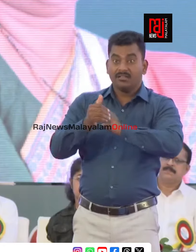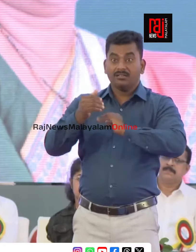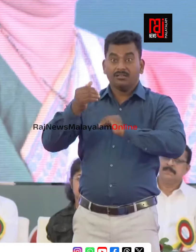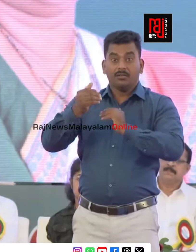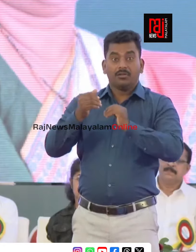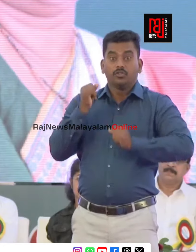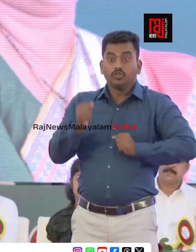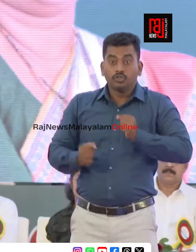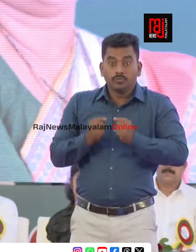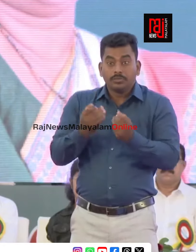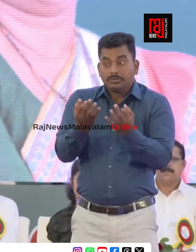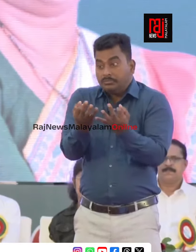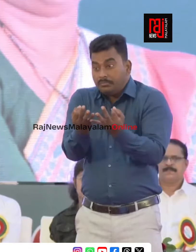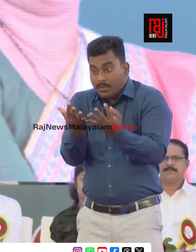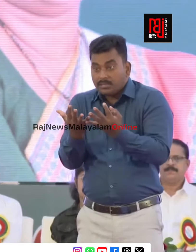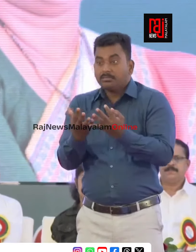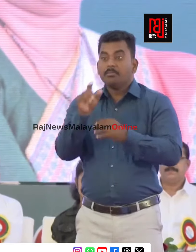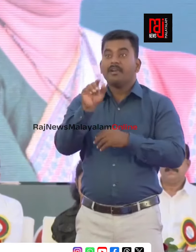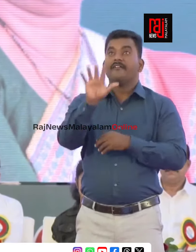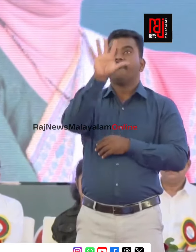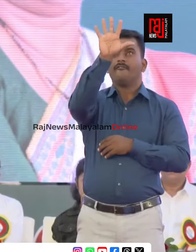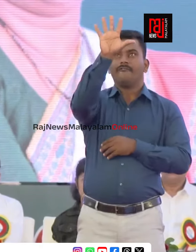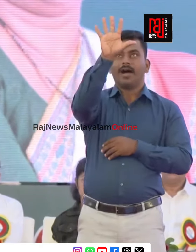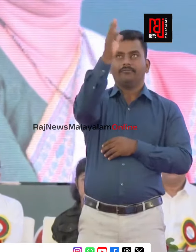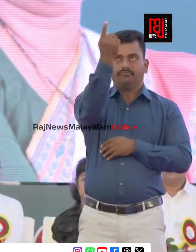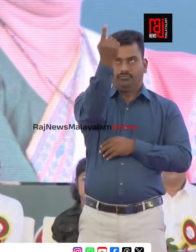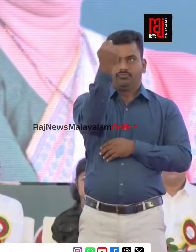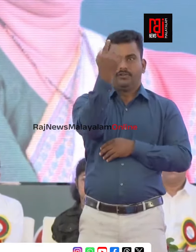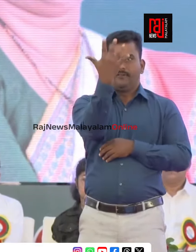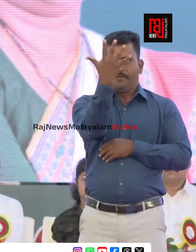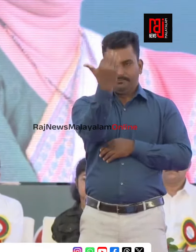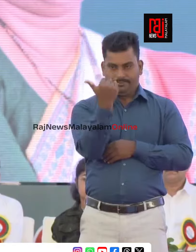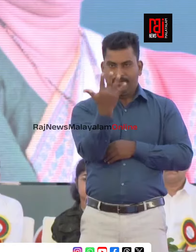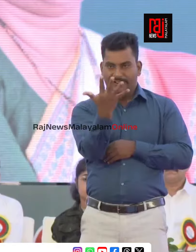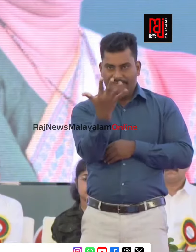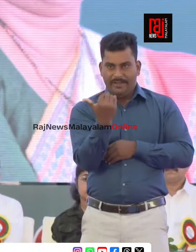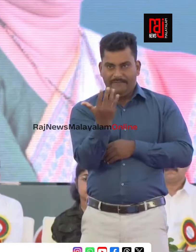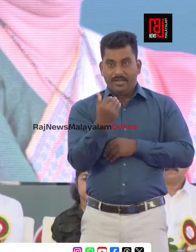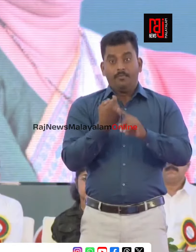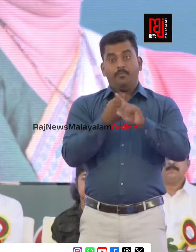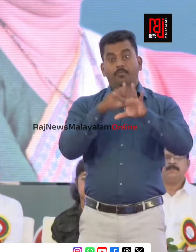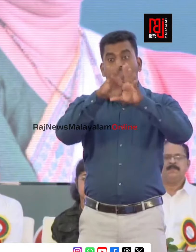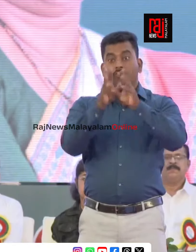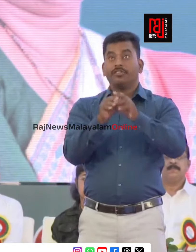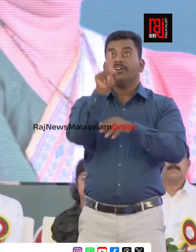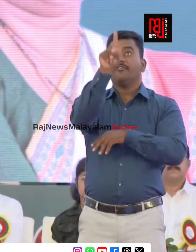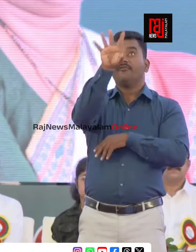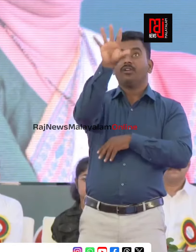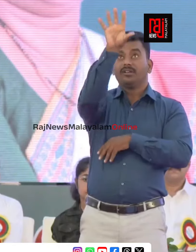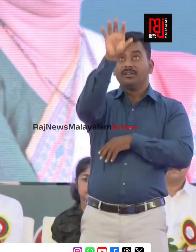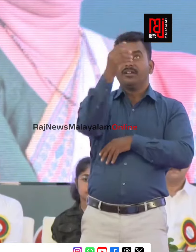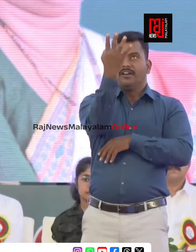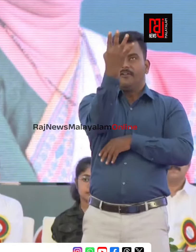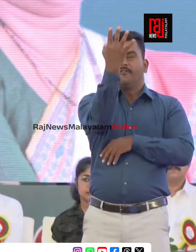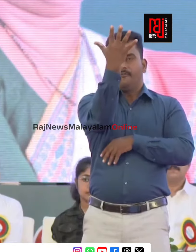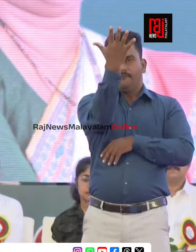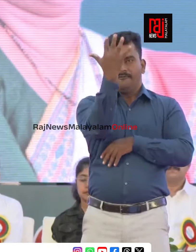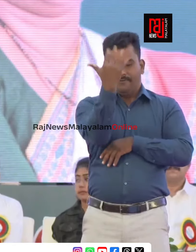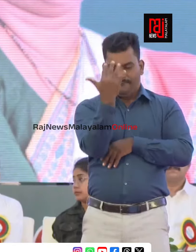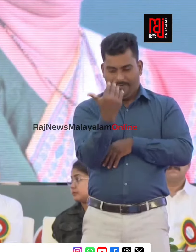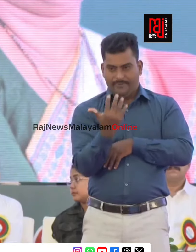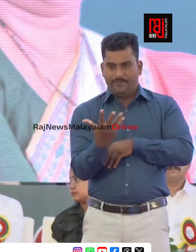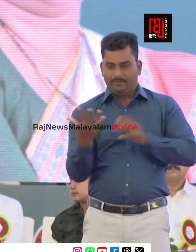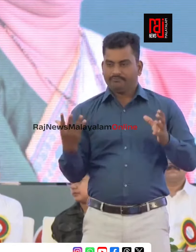വീതമാണ് ഇതിൻ്റെ സഹായം ലഭിക്കുക. ഇതിനു പുറമെ കേരള സംസ്ഥാന വികലാംഗക്ഷേമ